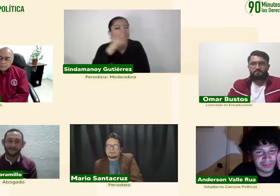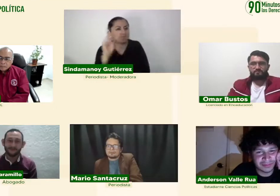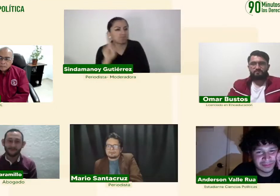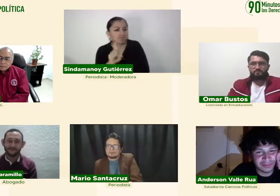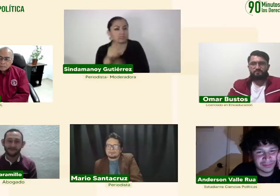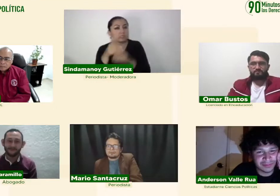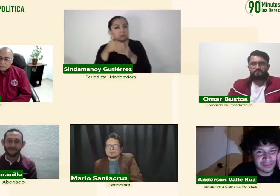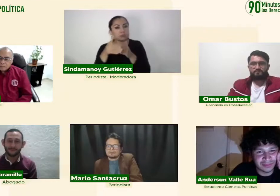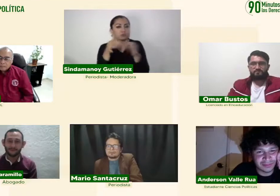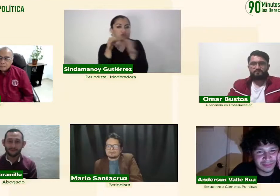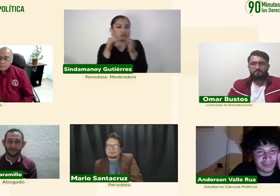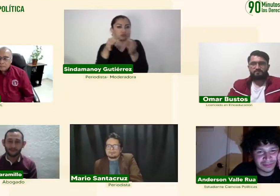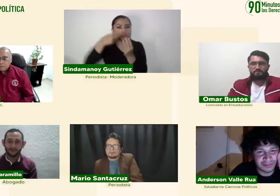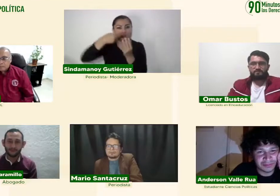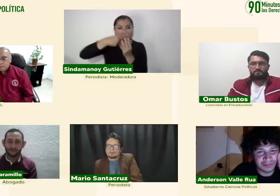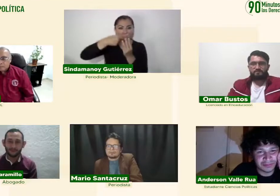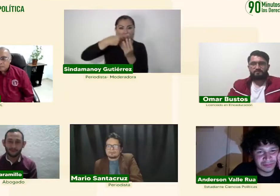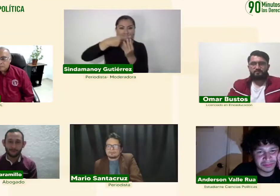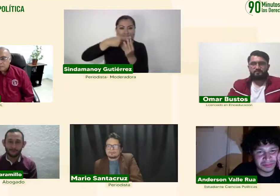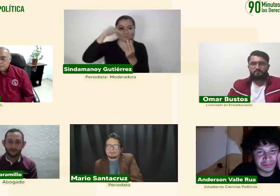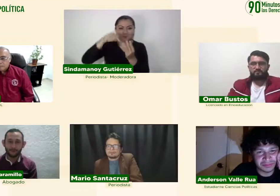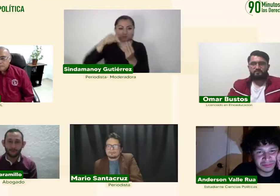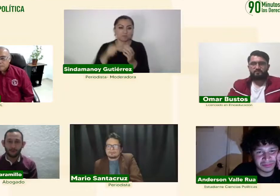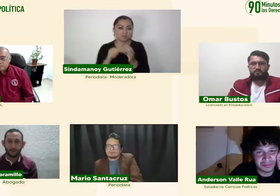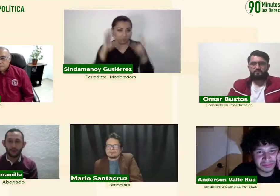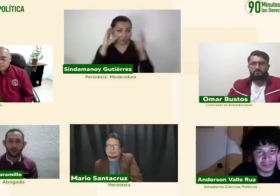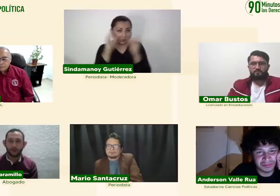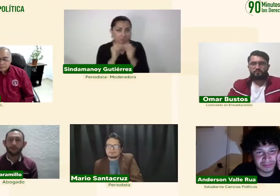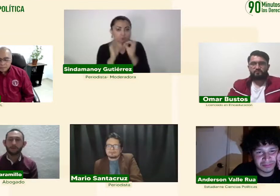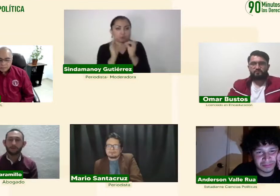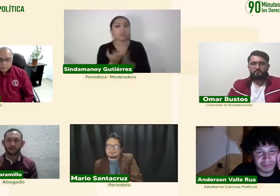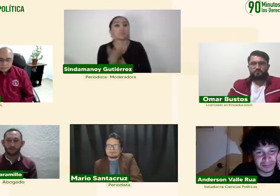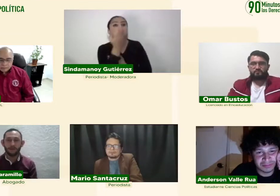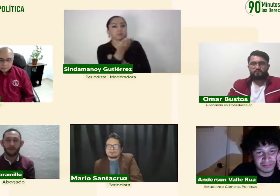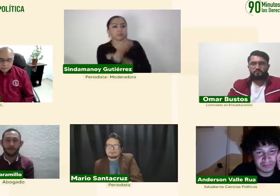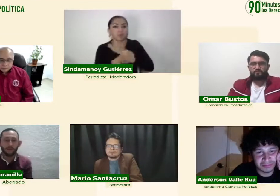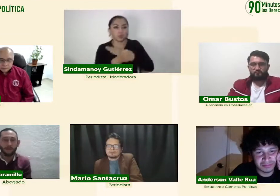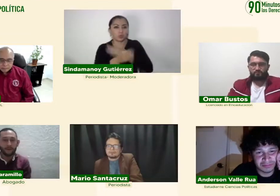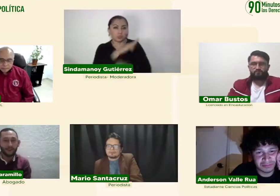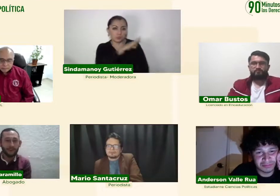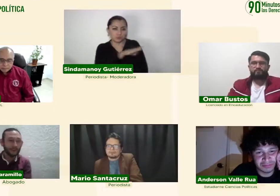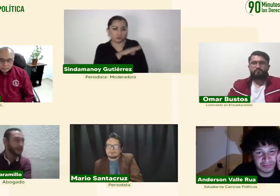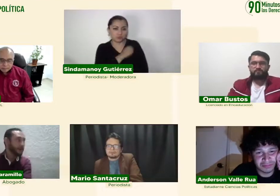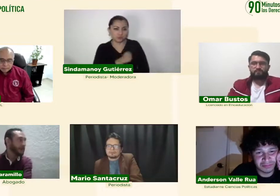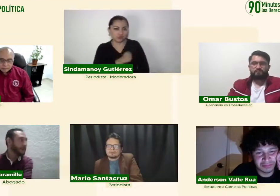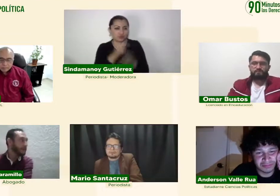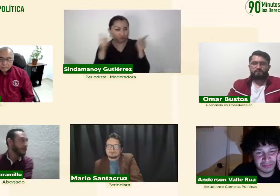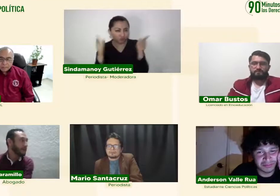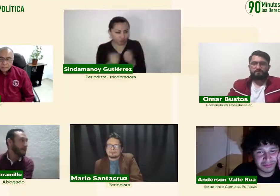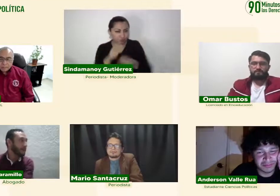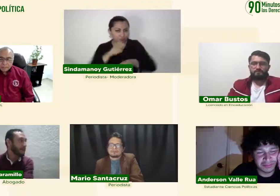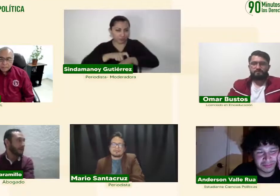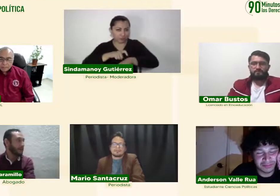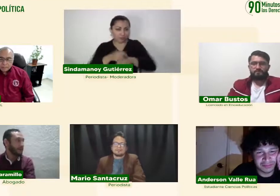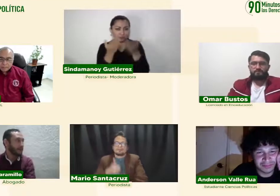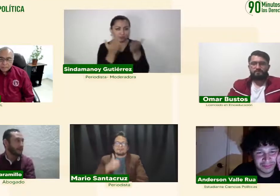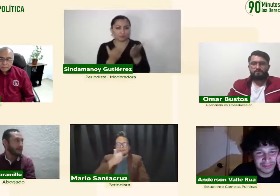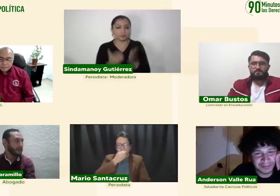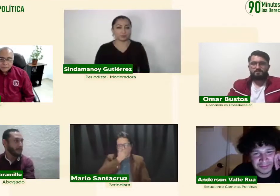agregar un poco más y luego vamos con anderson con su pregunta y al final con gente hablará sobre la licencia de conducción ahora